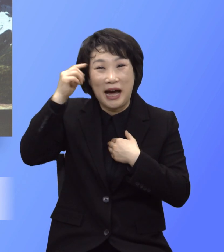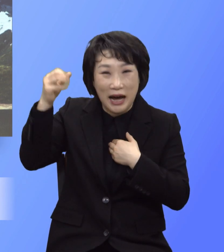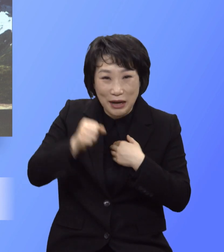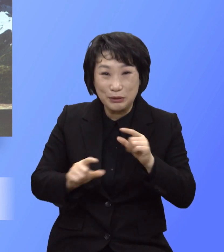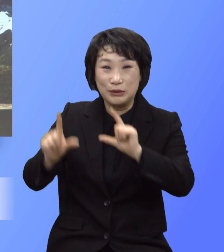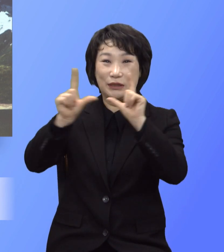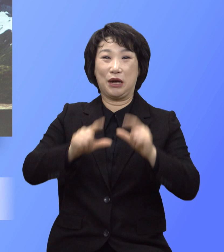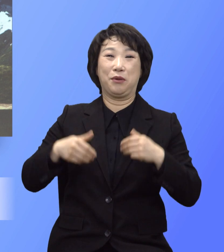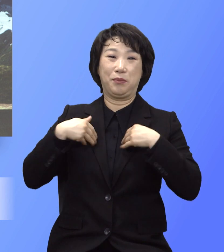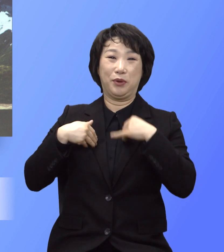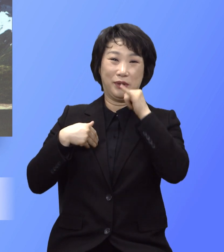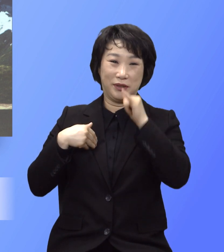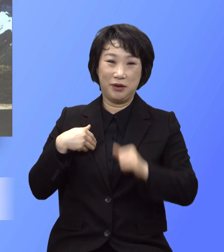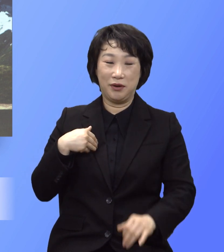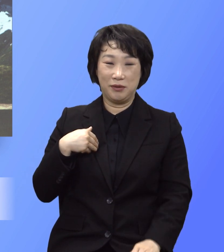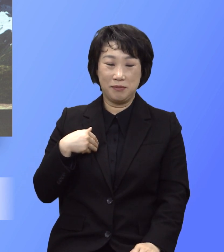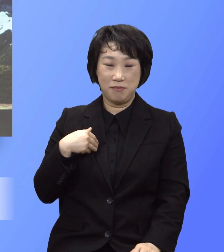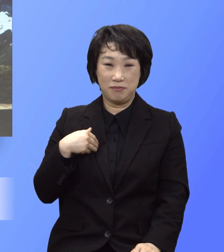살아야 된다는 것.